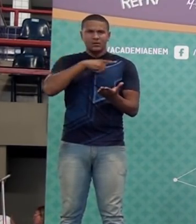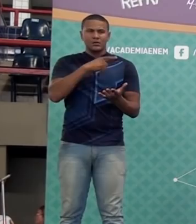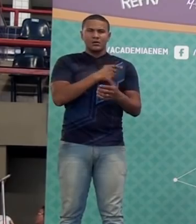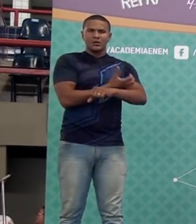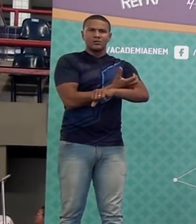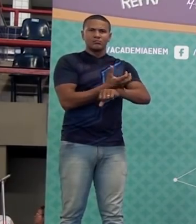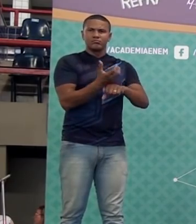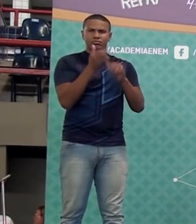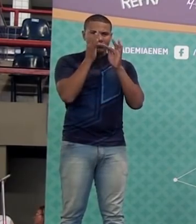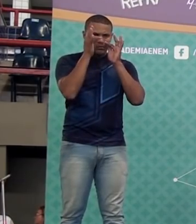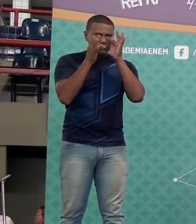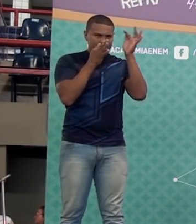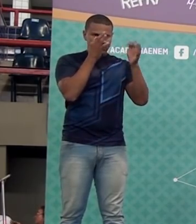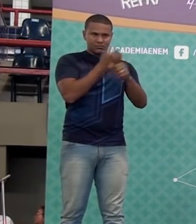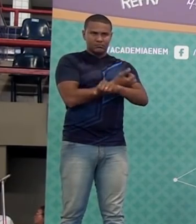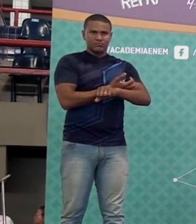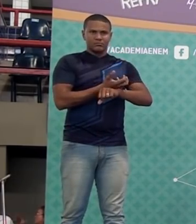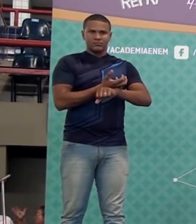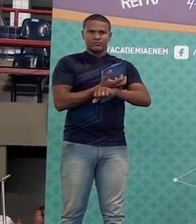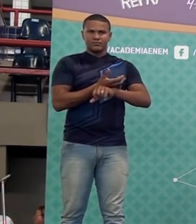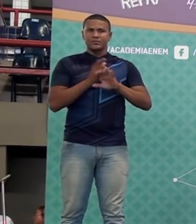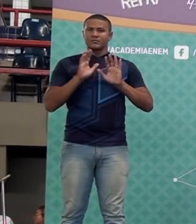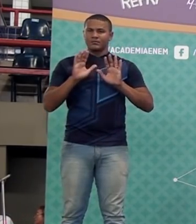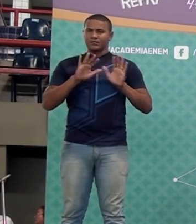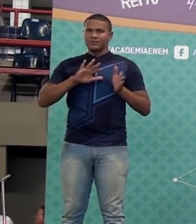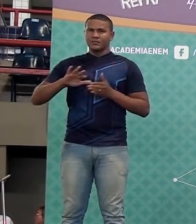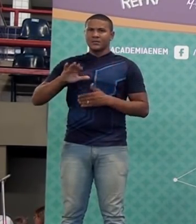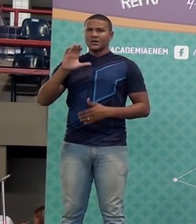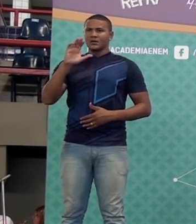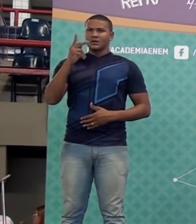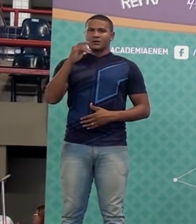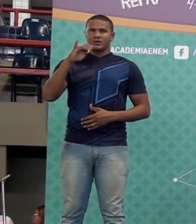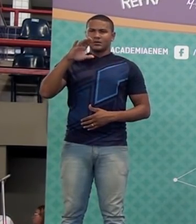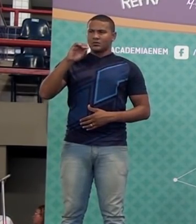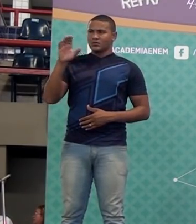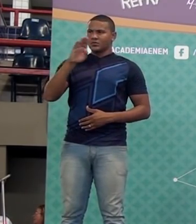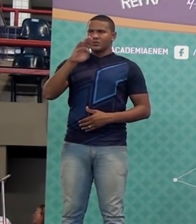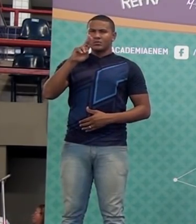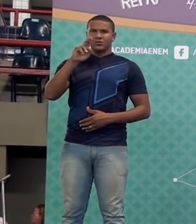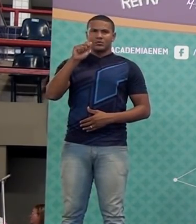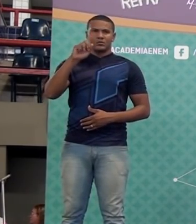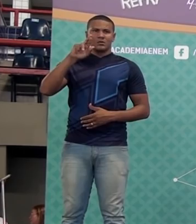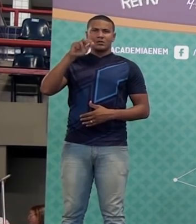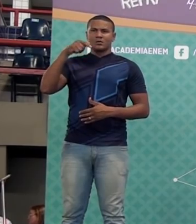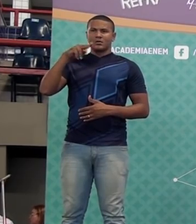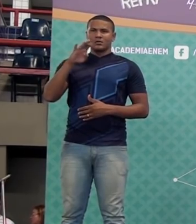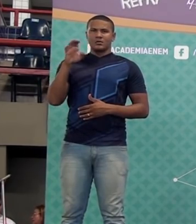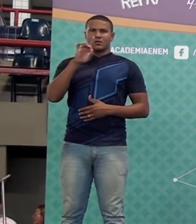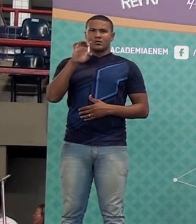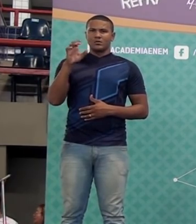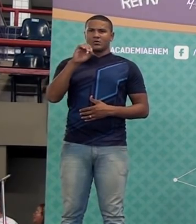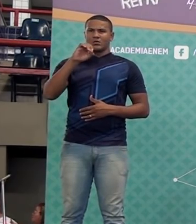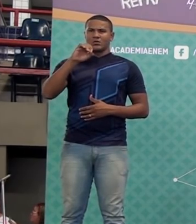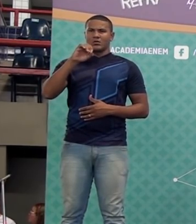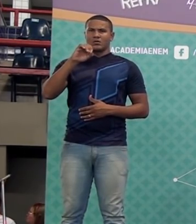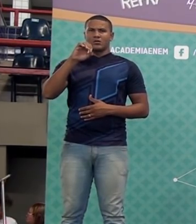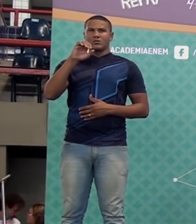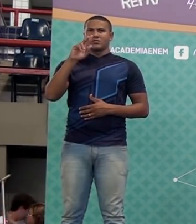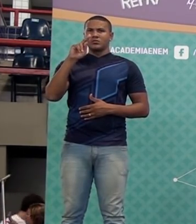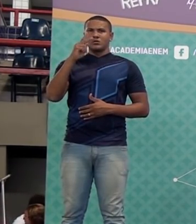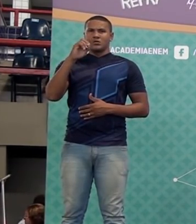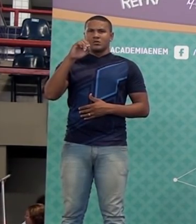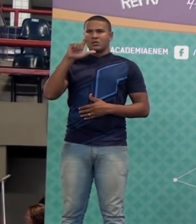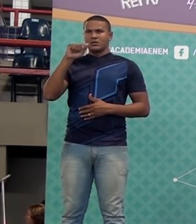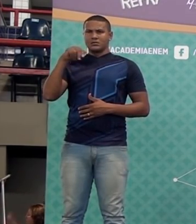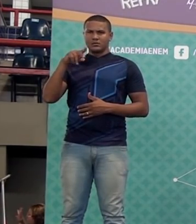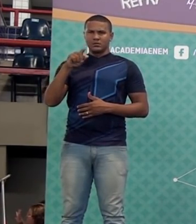separar. Veja bem, Chico Buarque de Holanda é talvez um dos mais importantes cronistas da história da música, da história da sociedade